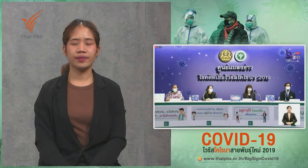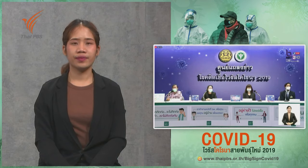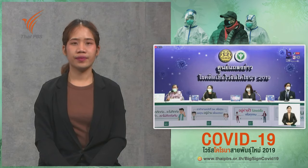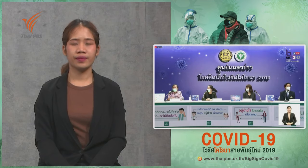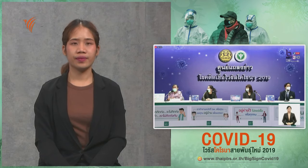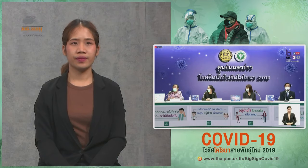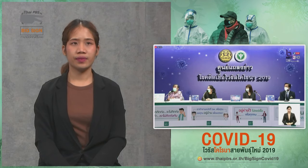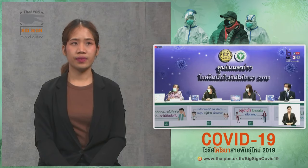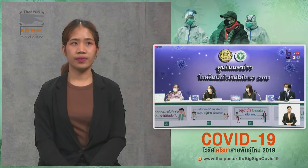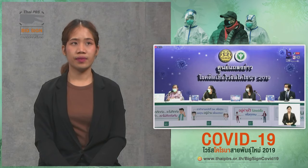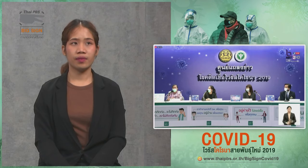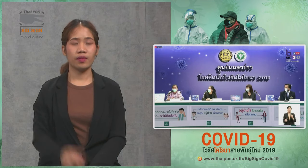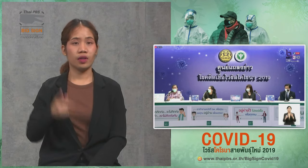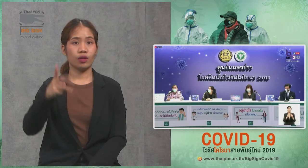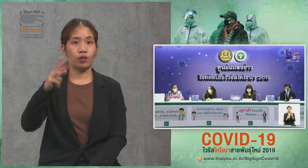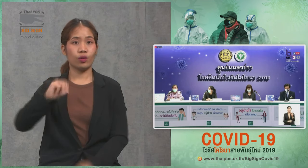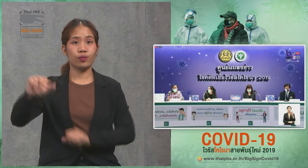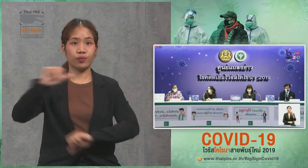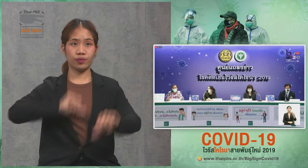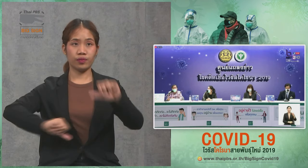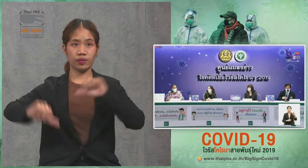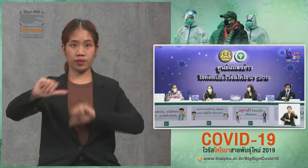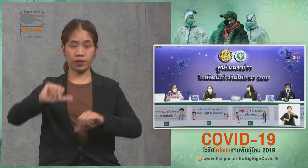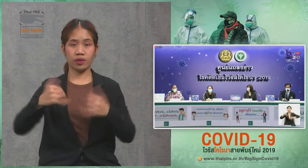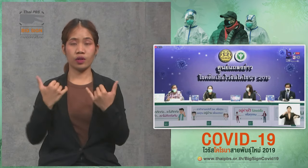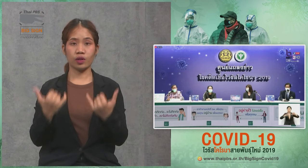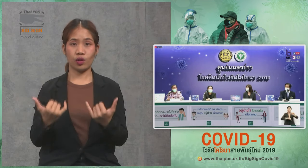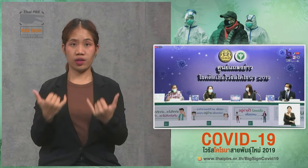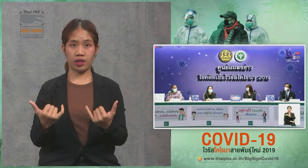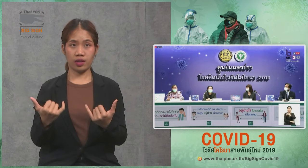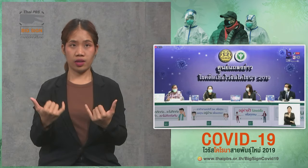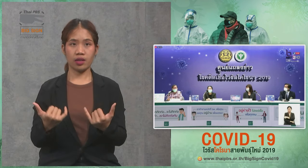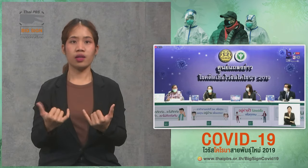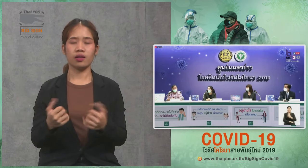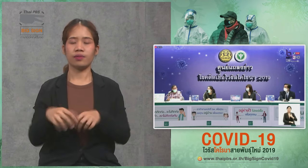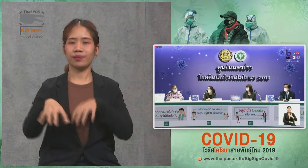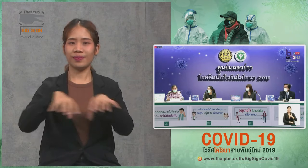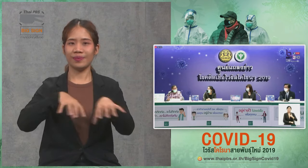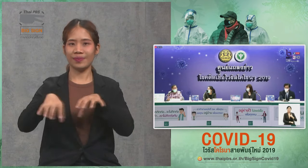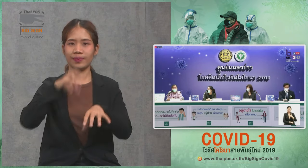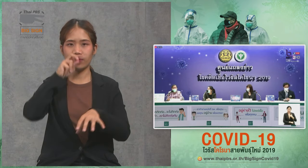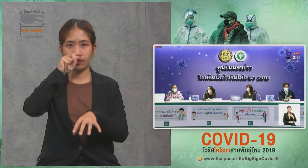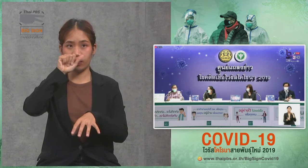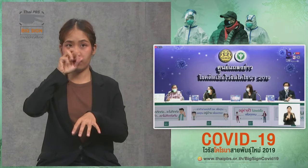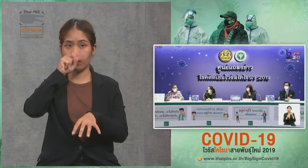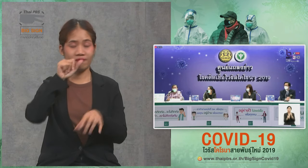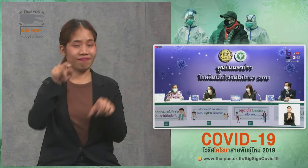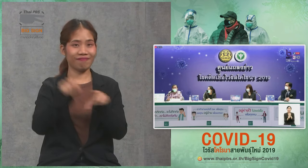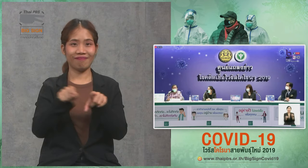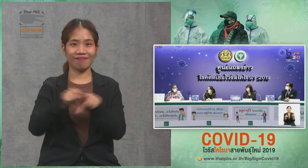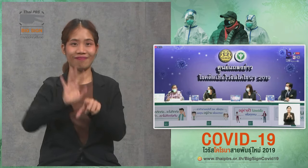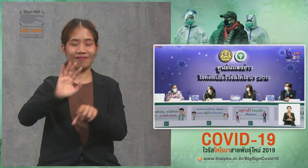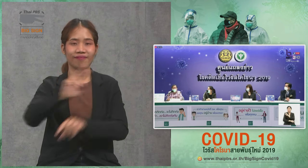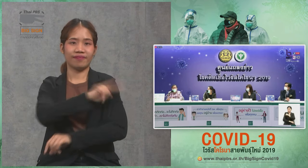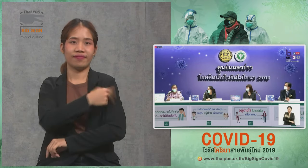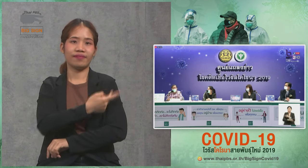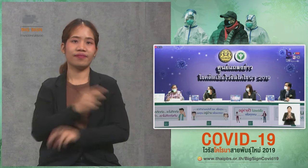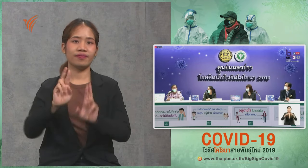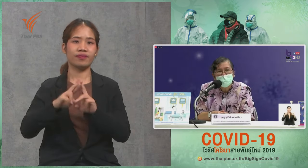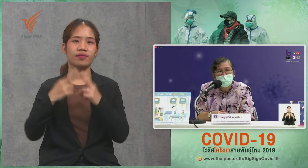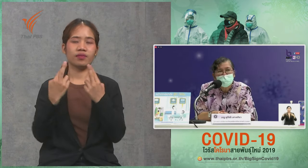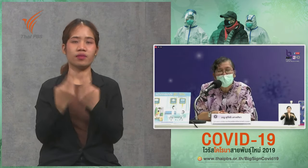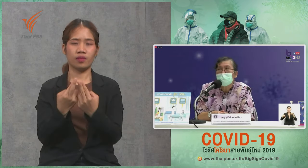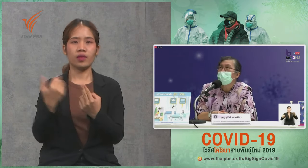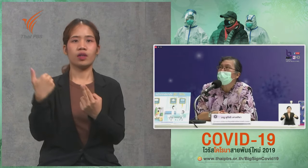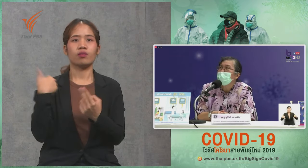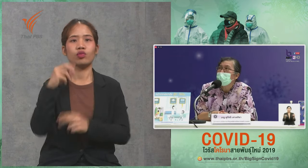ค่ะสำหรับกรมวิทยาศาสตร์การแพทย์นะคะก็ได้ดำเนินการทดสอบทางเดียวกับทางรามาธิบดีนะคะของเรา